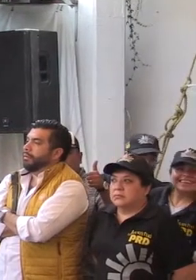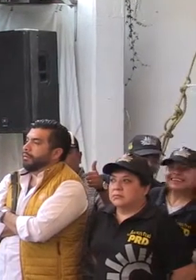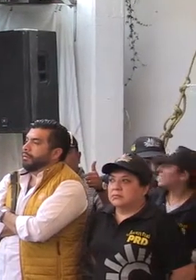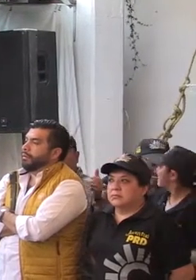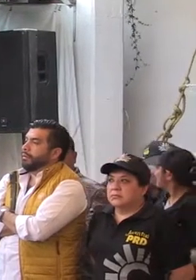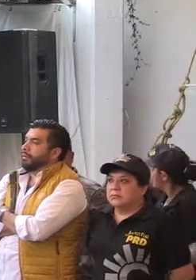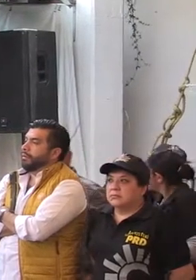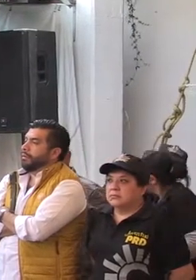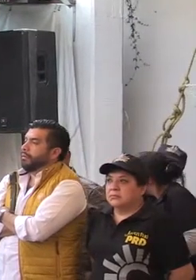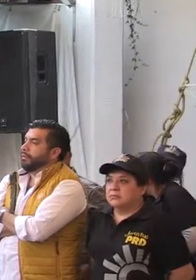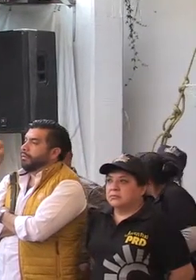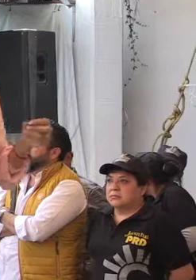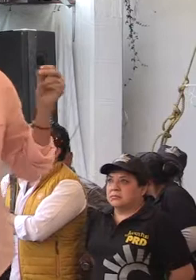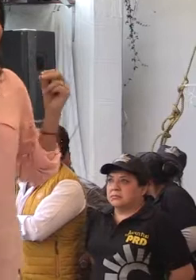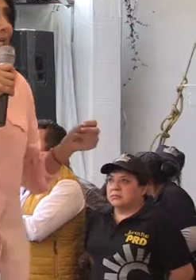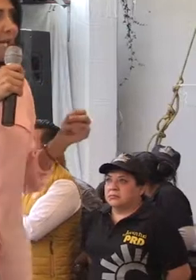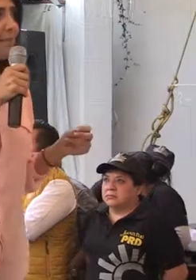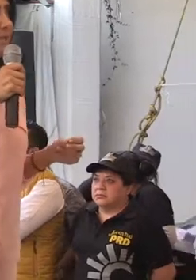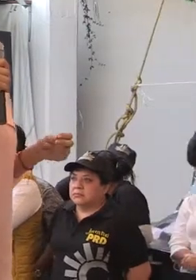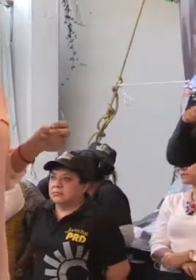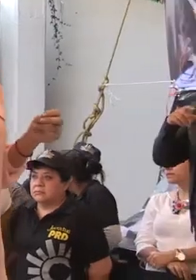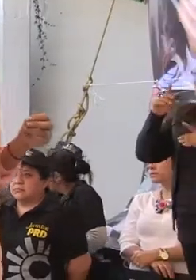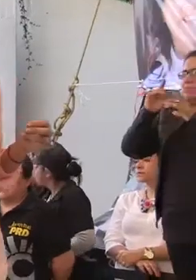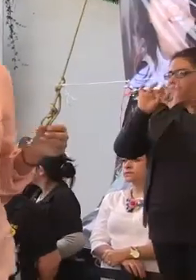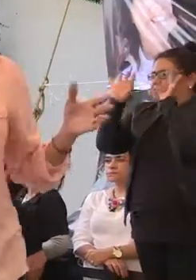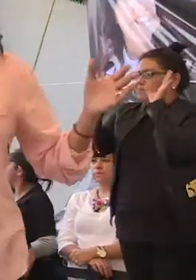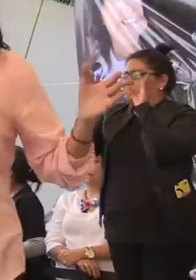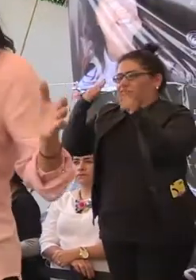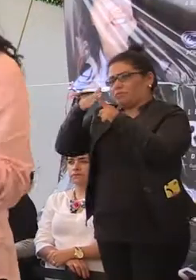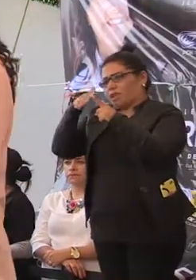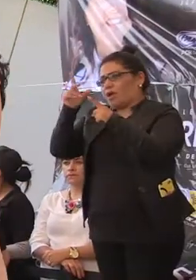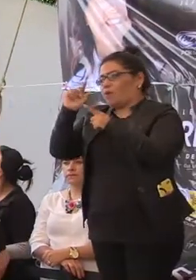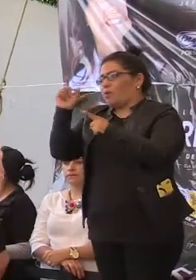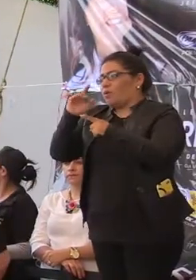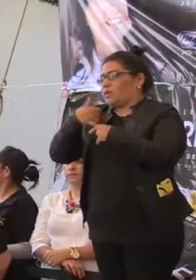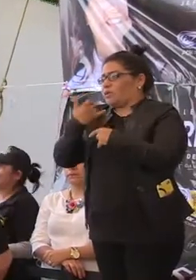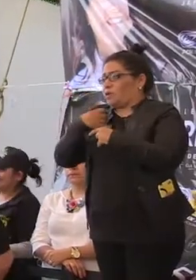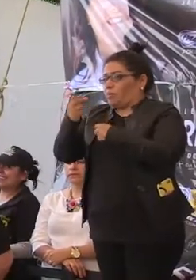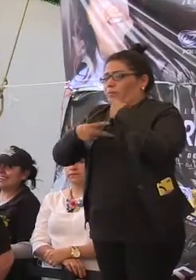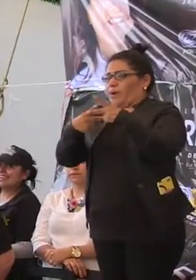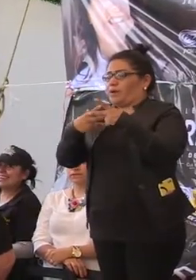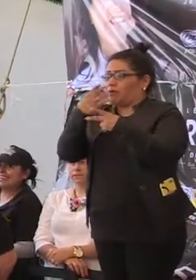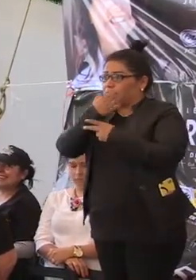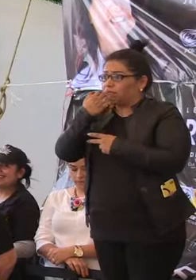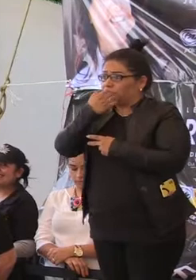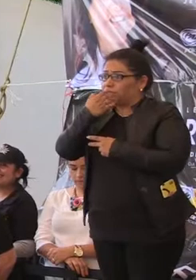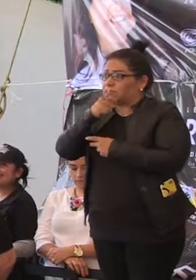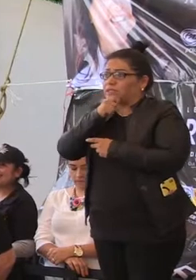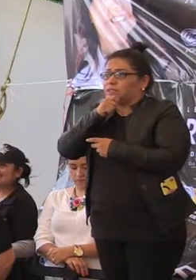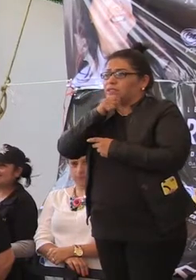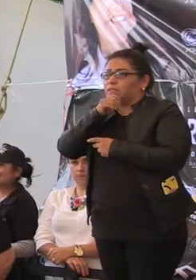al gobierno. En esta ciudad está claramente identificado que cuando los jóvenes van a la escuela, el